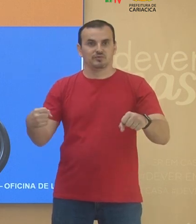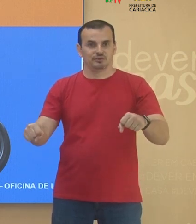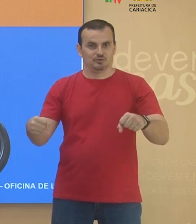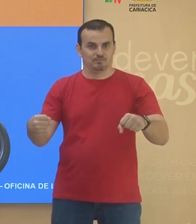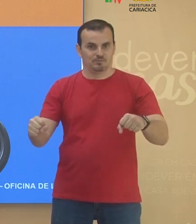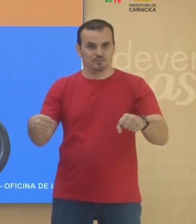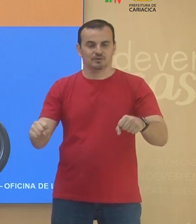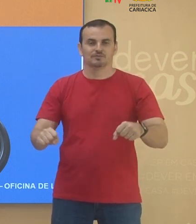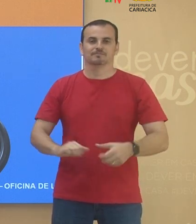Moto.